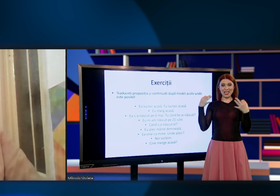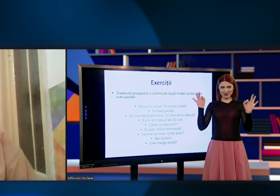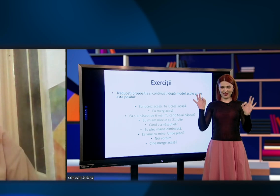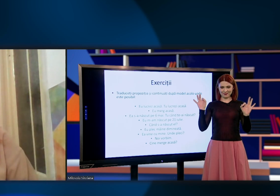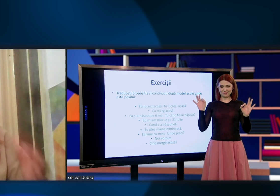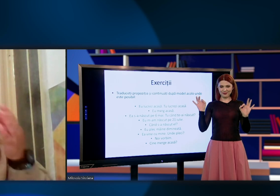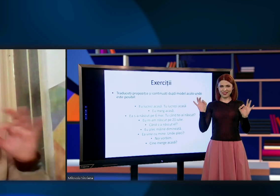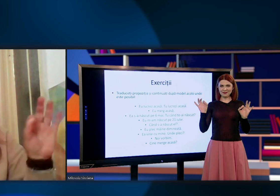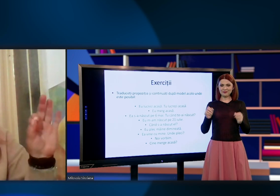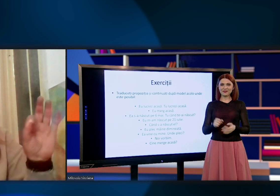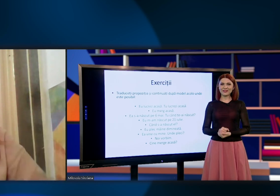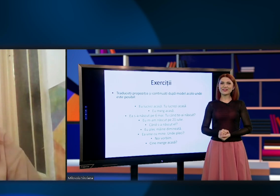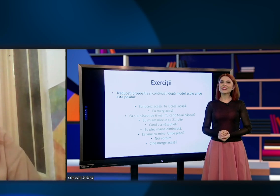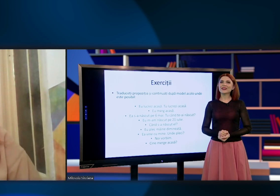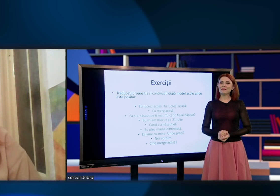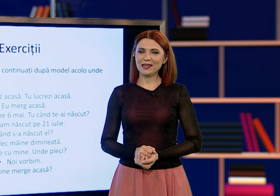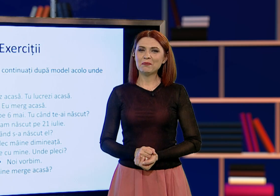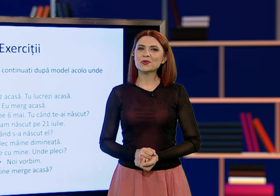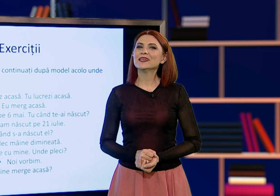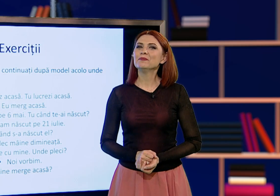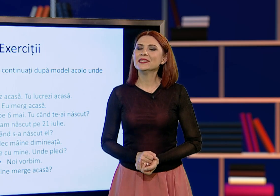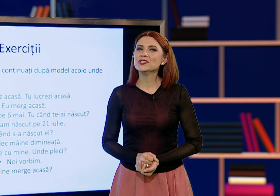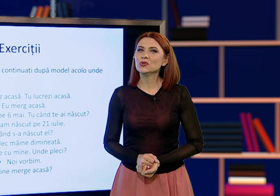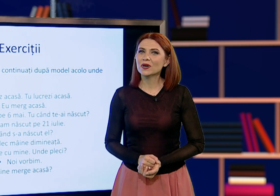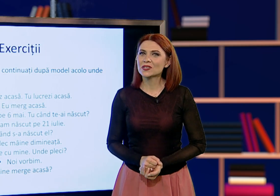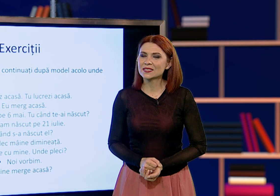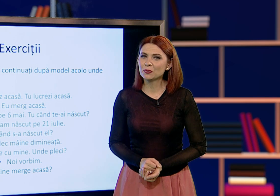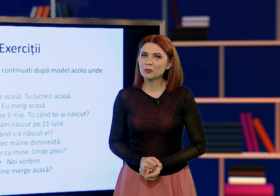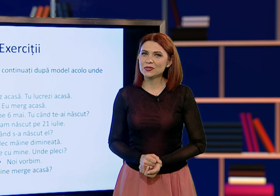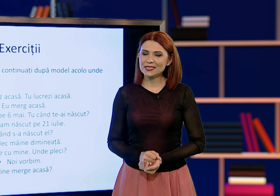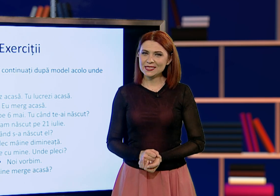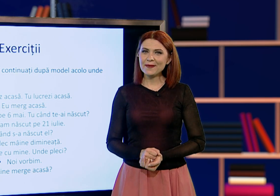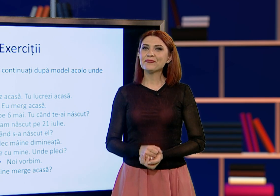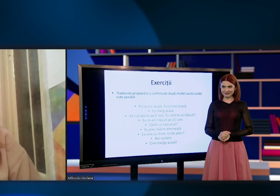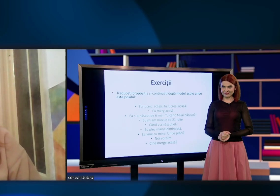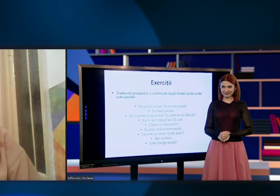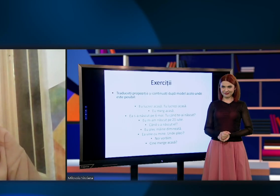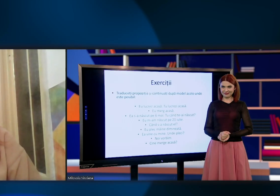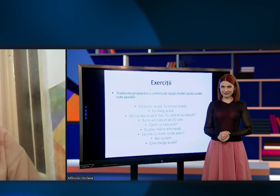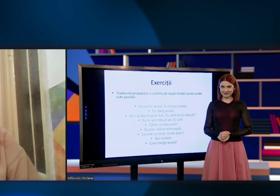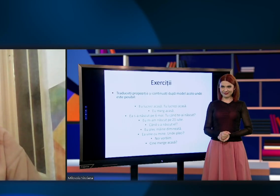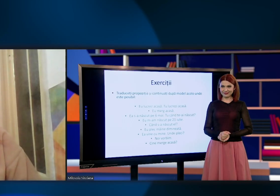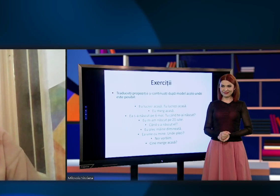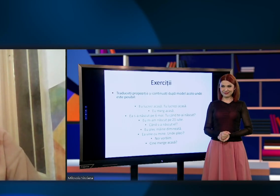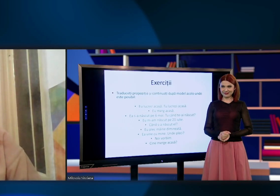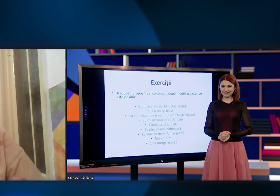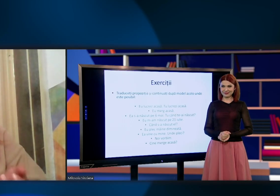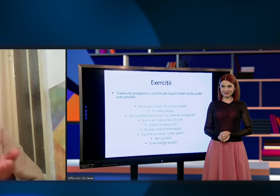liber Da Bine poți să repeți și tu această propoziție când